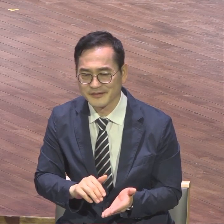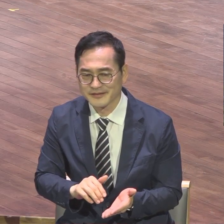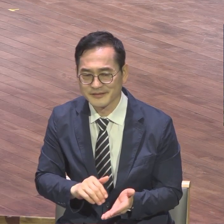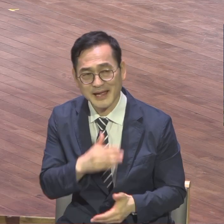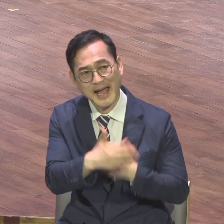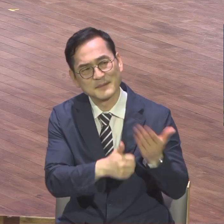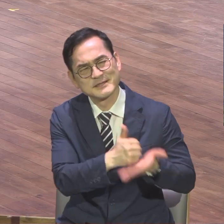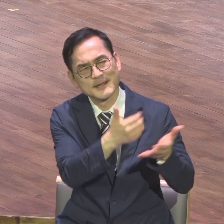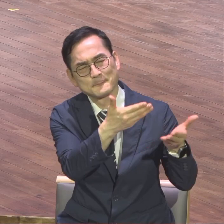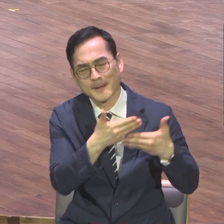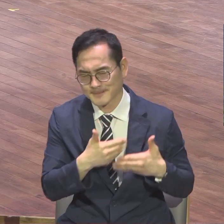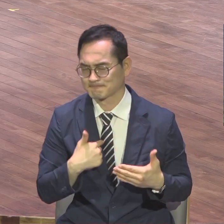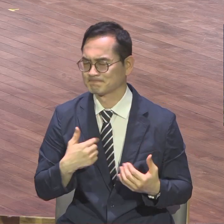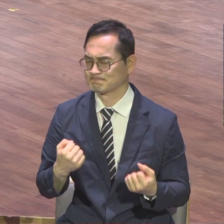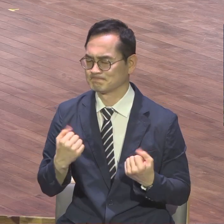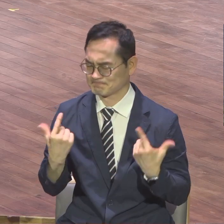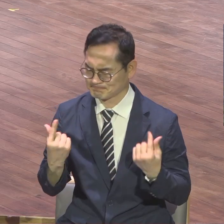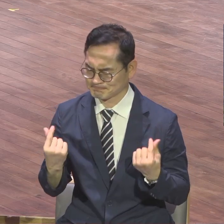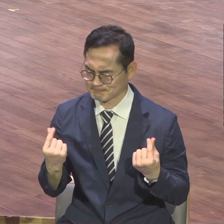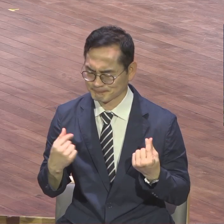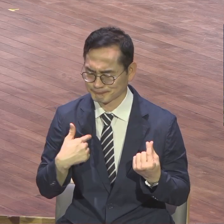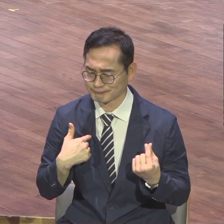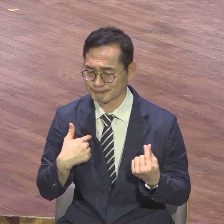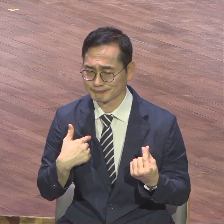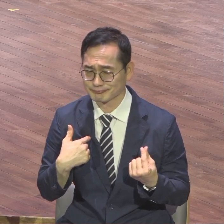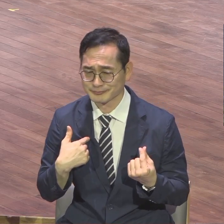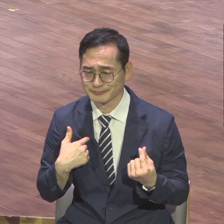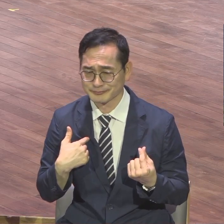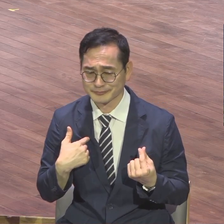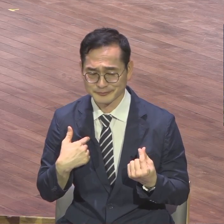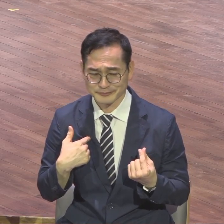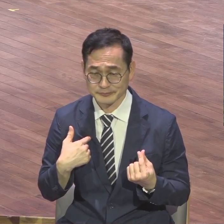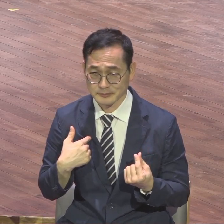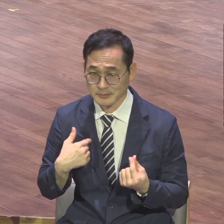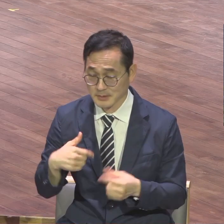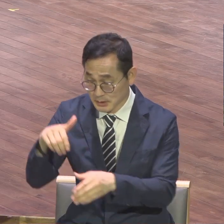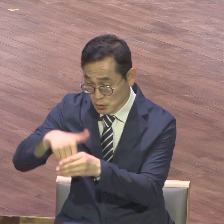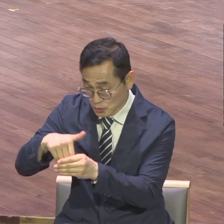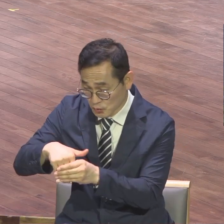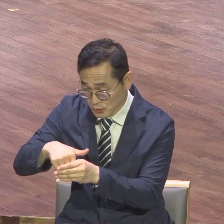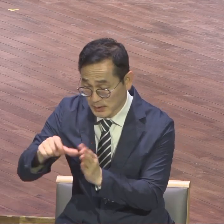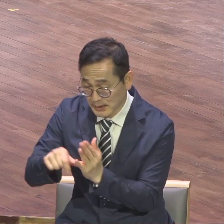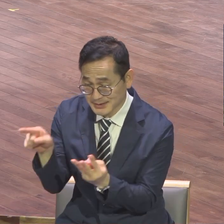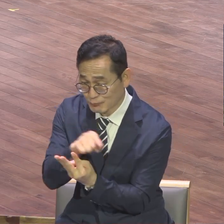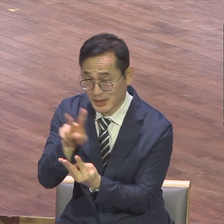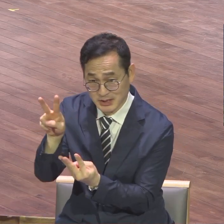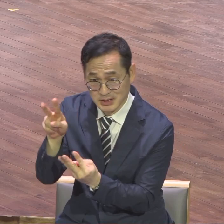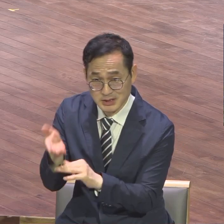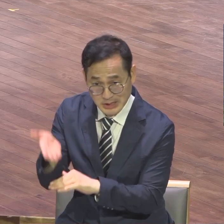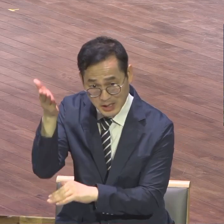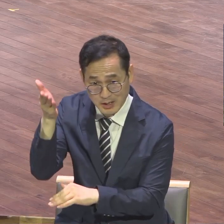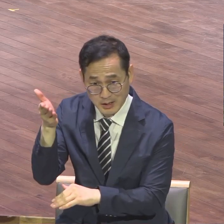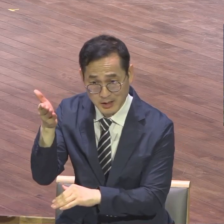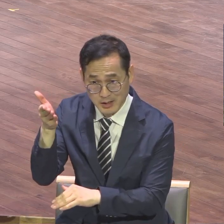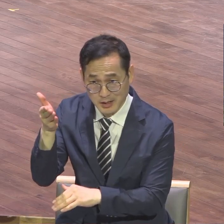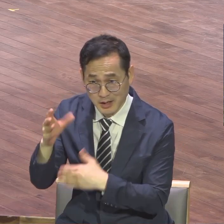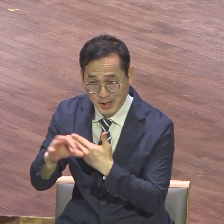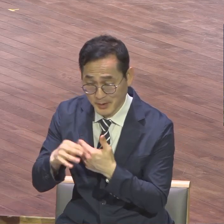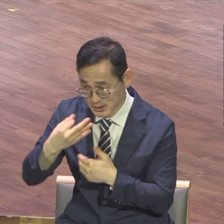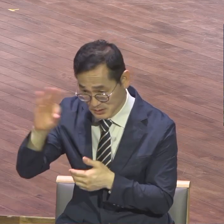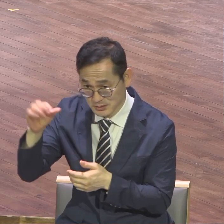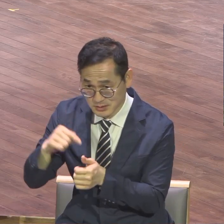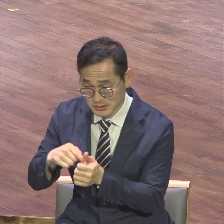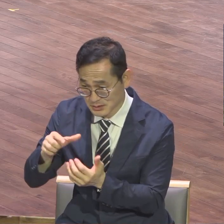에이 죄인 거지 안 돼. 설 리가 없지요. 3분의 2 그것도 나와야 되는데 재직 중에서 재직 5천명이 3천명이다